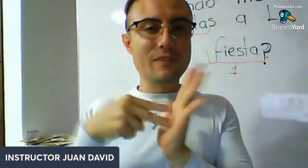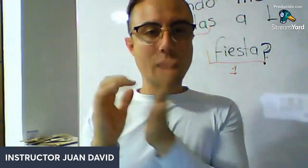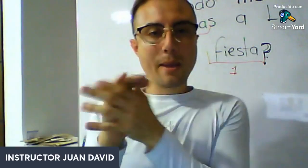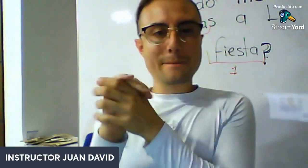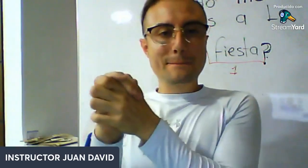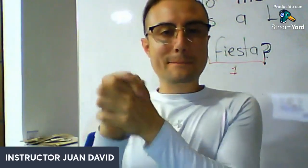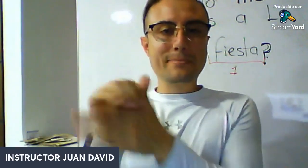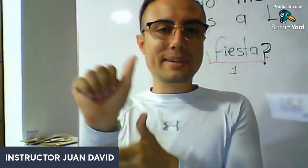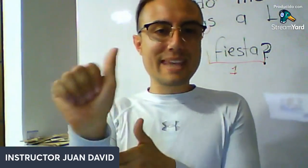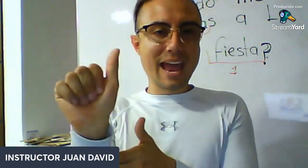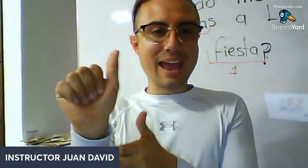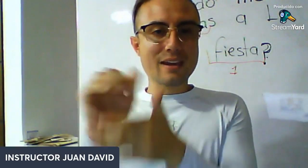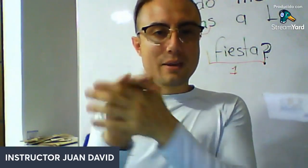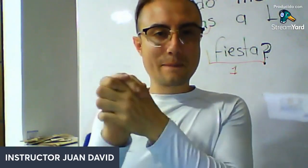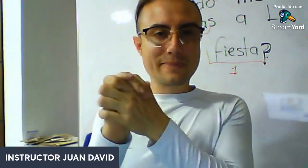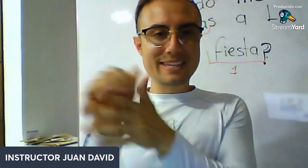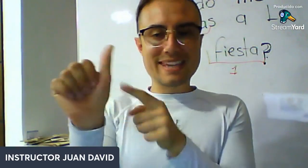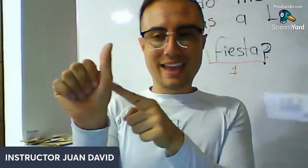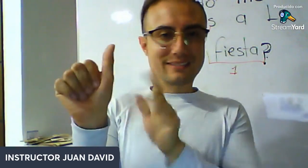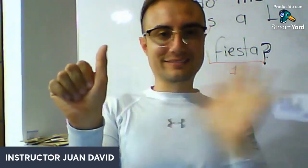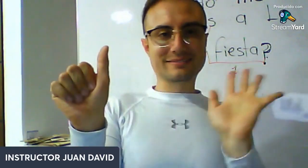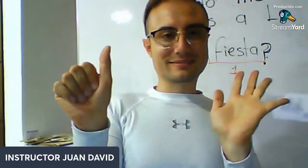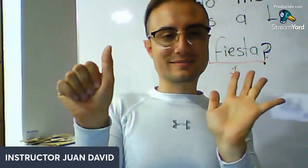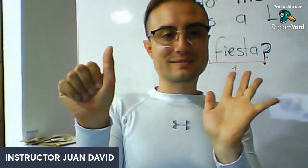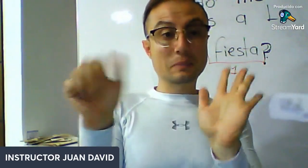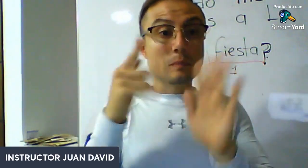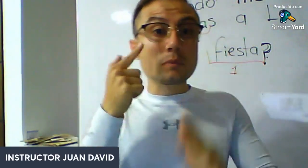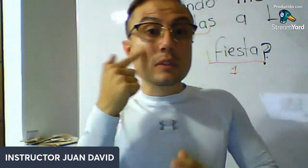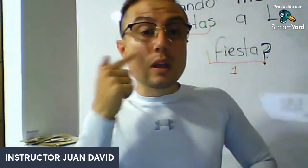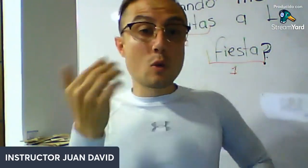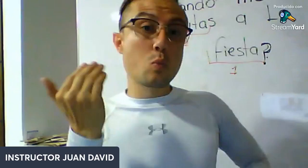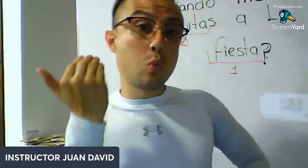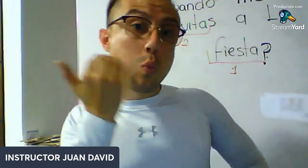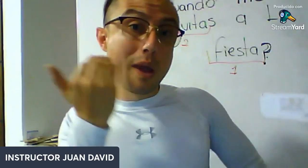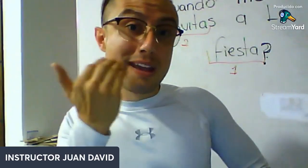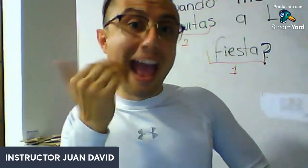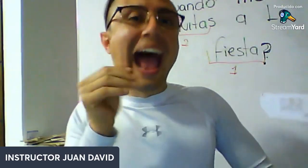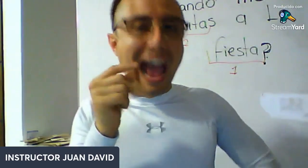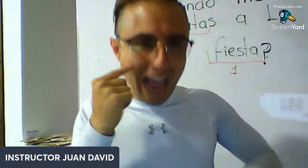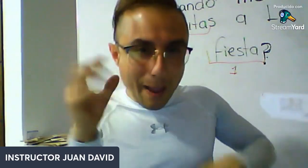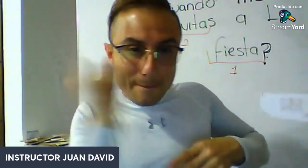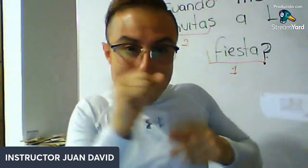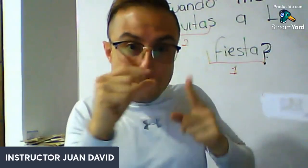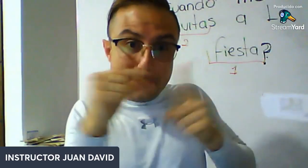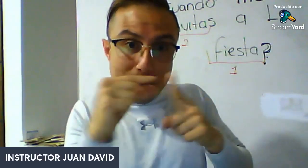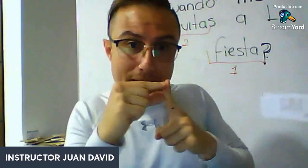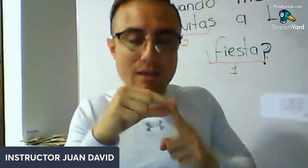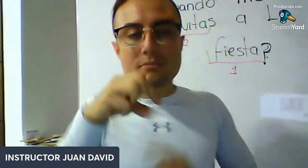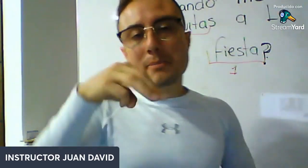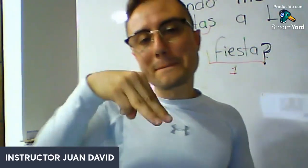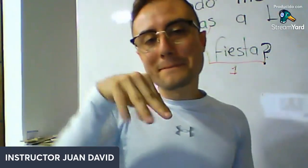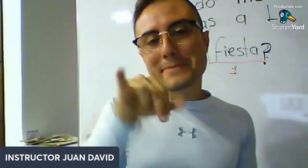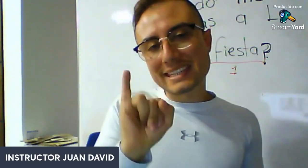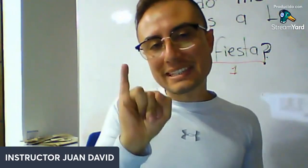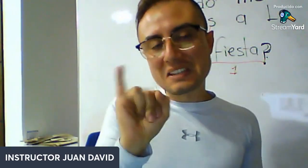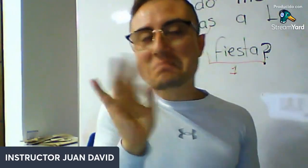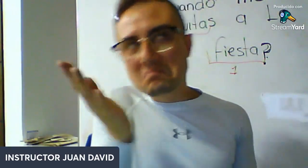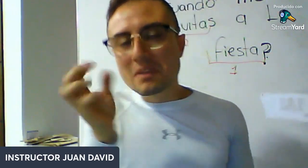dice mi amiga si se acogen a amigos y la señal a sí porque la frase cuando